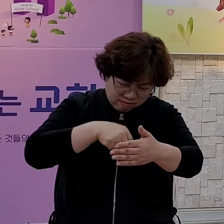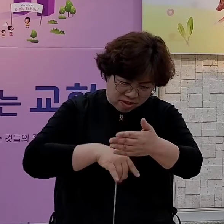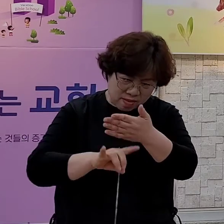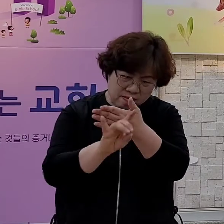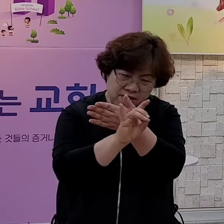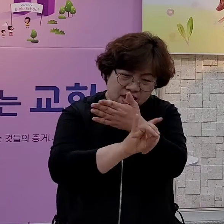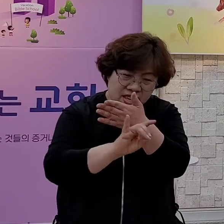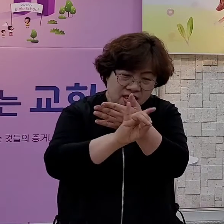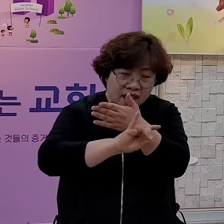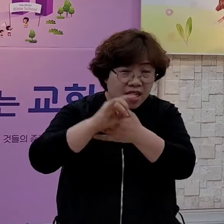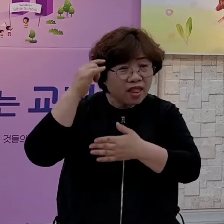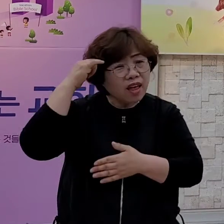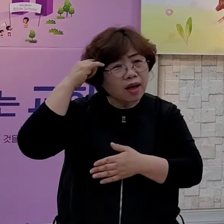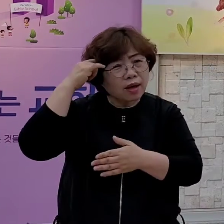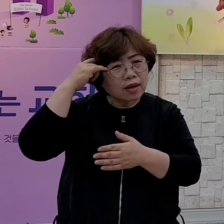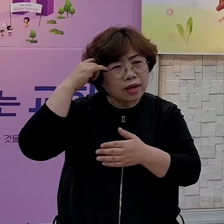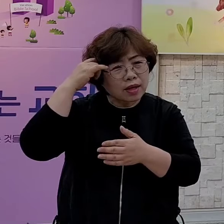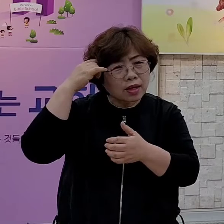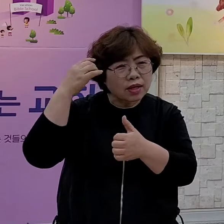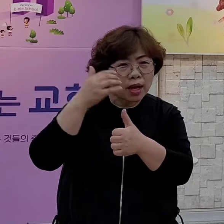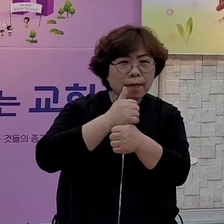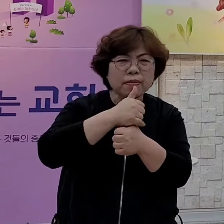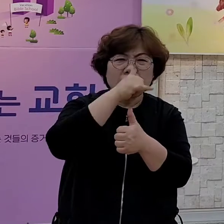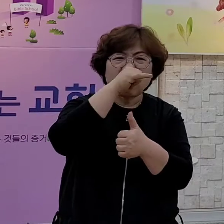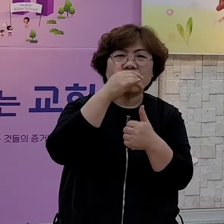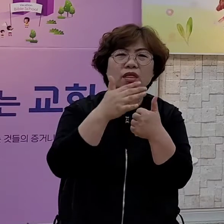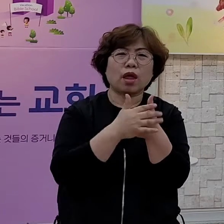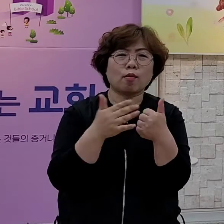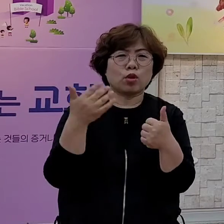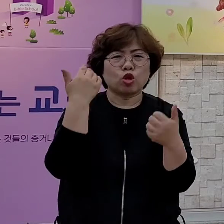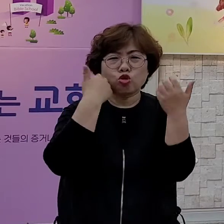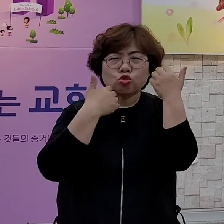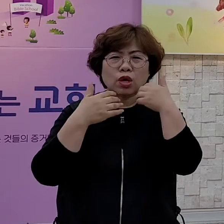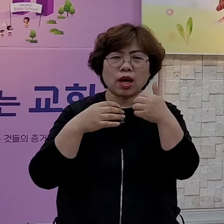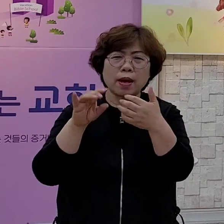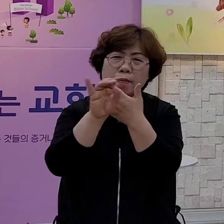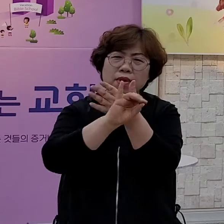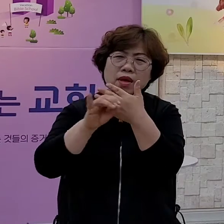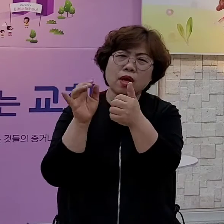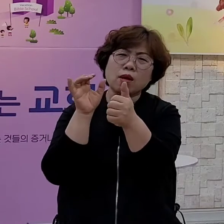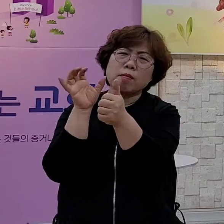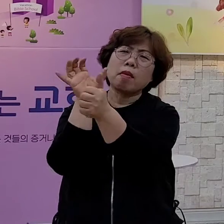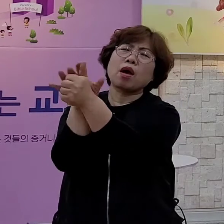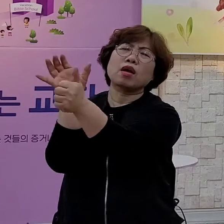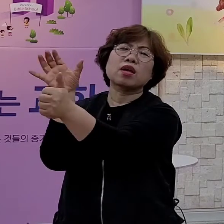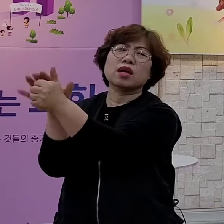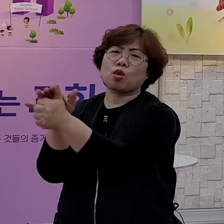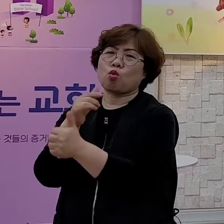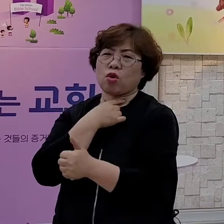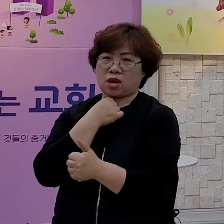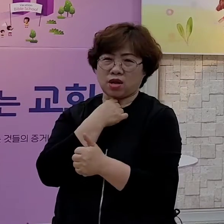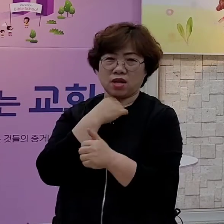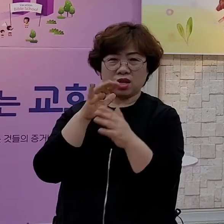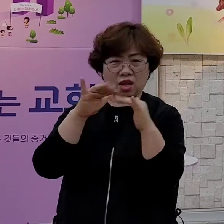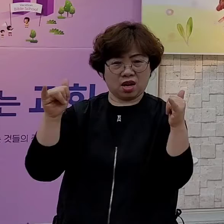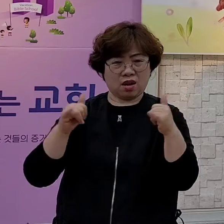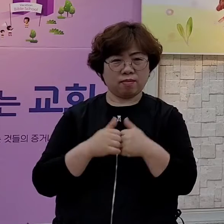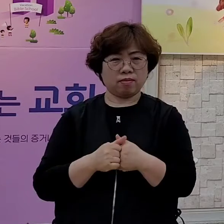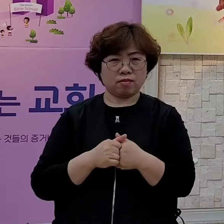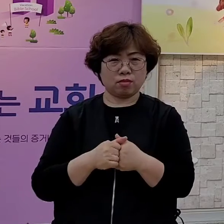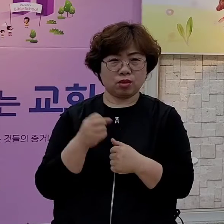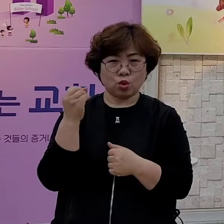의식. 여러분 사람은요 이렇게 죄를 짓거나 유혹에 넘어지고 나면 변명을